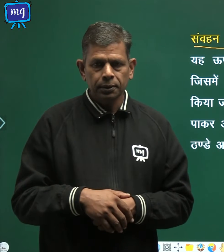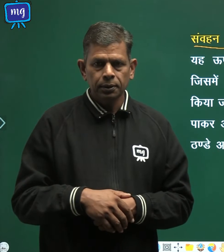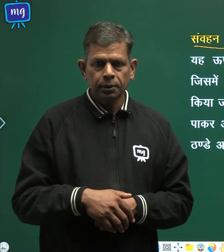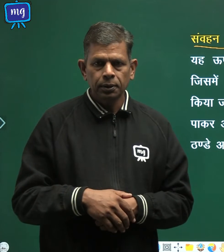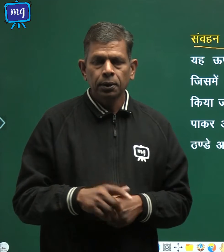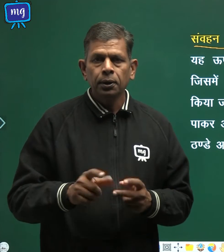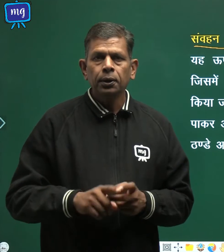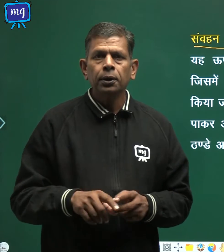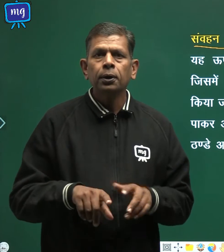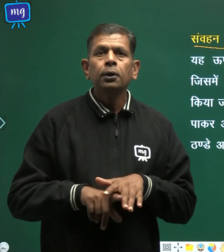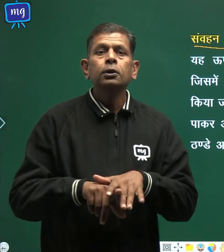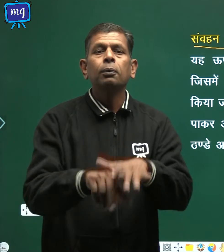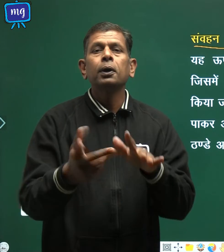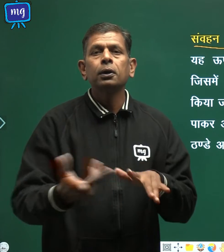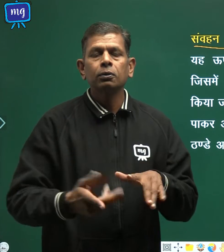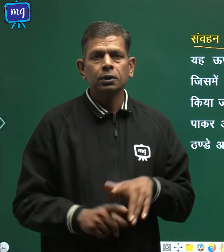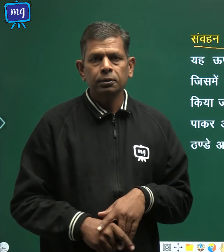कि संवहन क्या होता है।